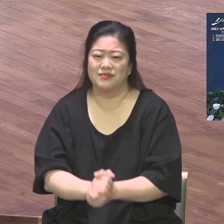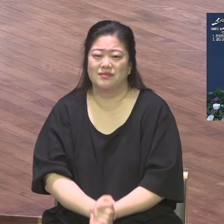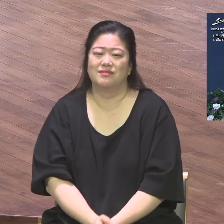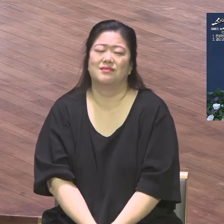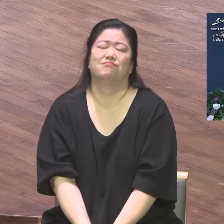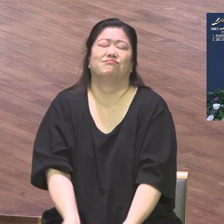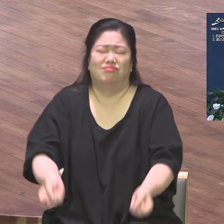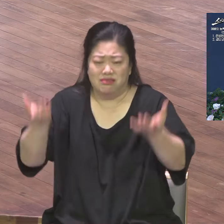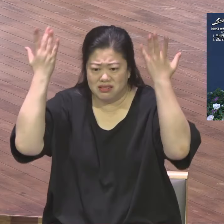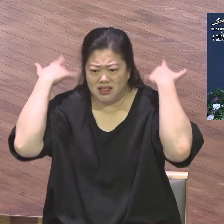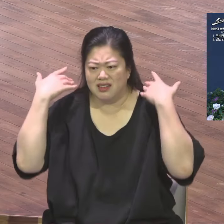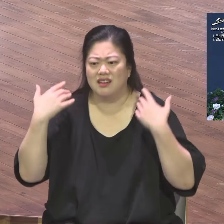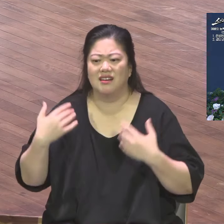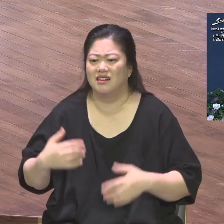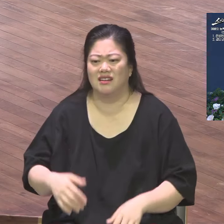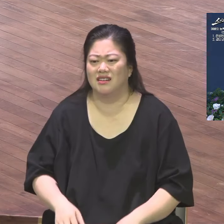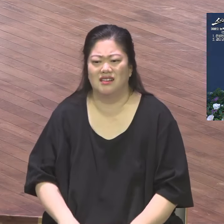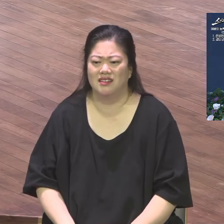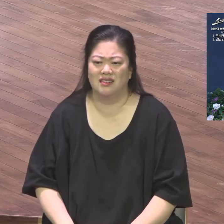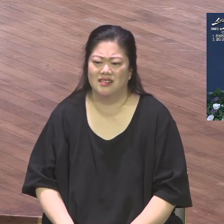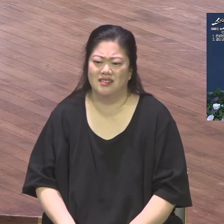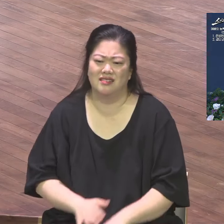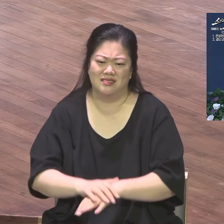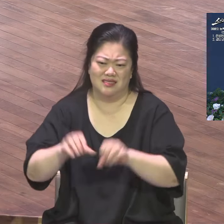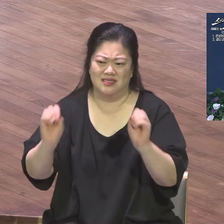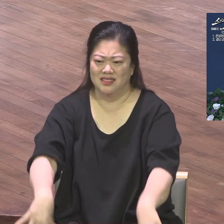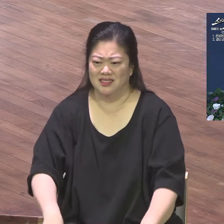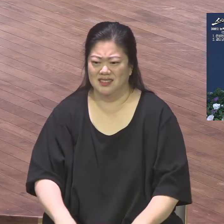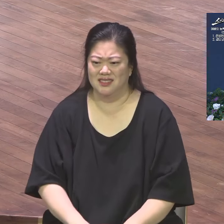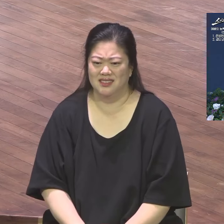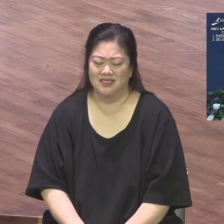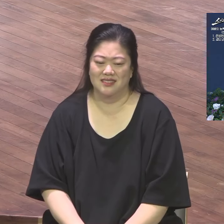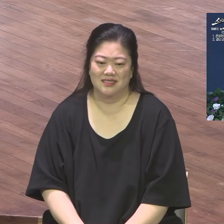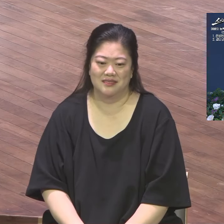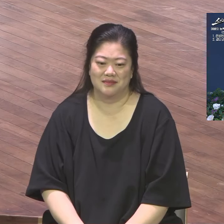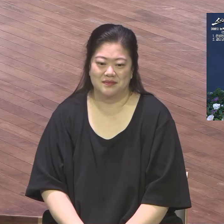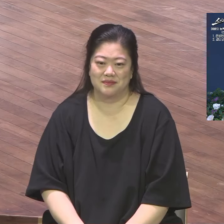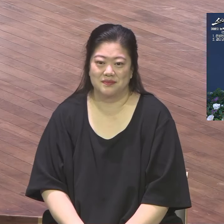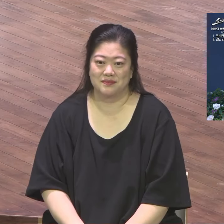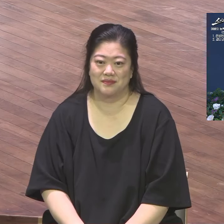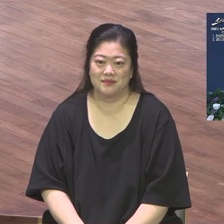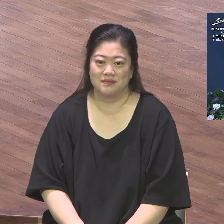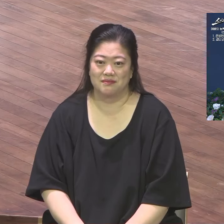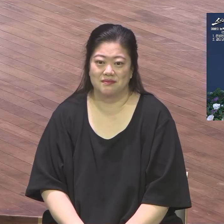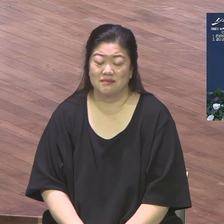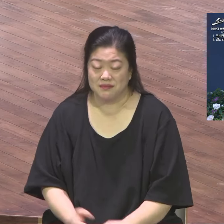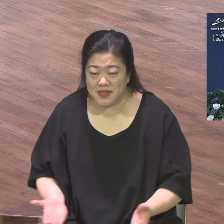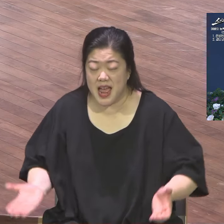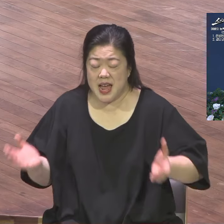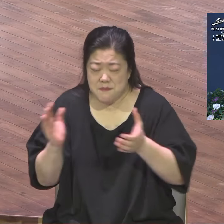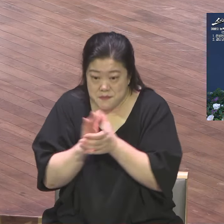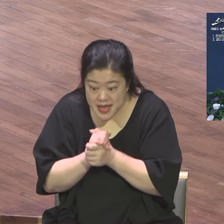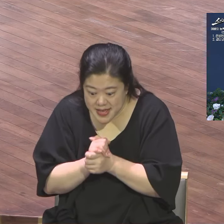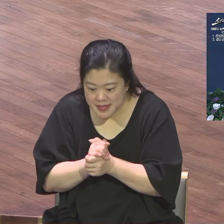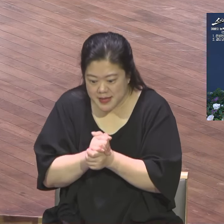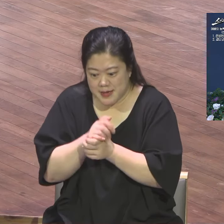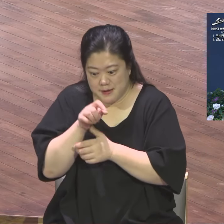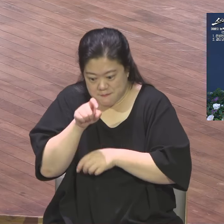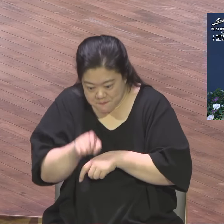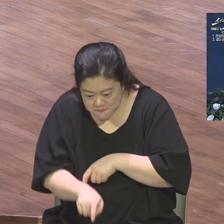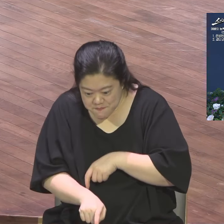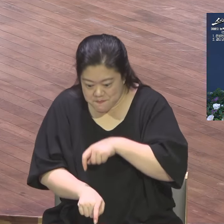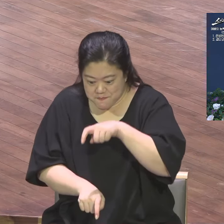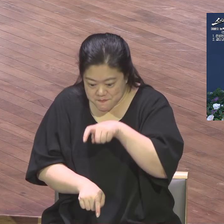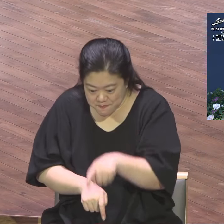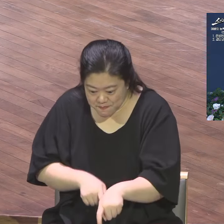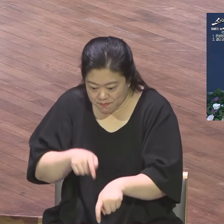그, 다 잊어버린 것보다 낫잖아요. 이럴 때 뭐가 일어나느냐? 치유가, 치유. 여러분 마음